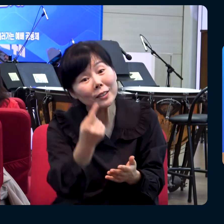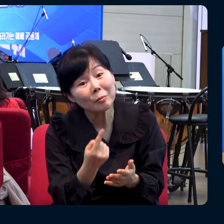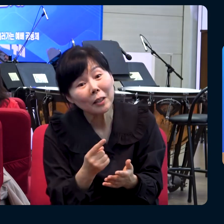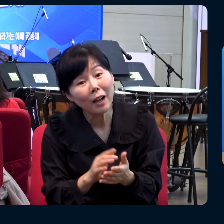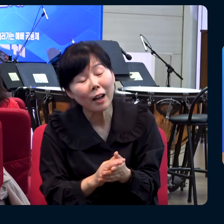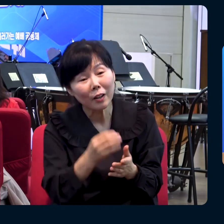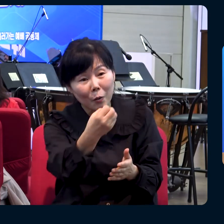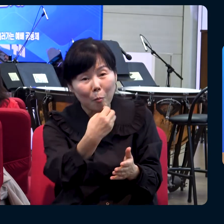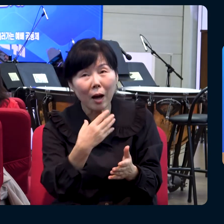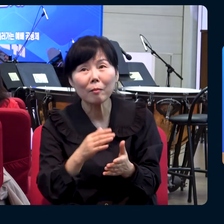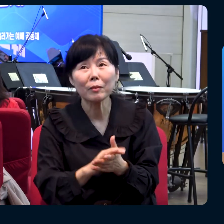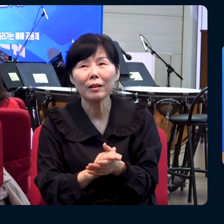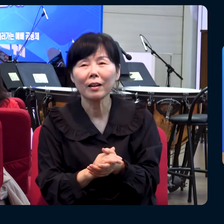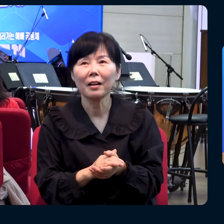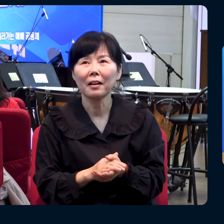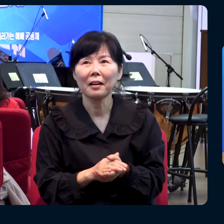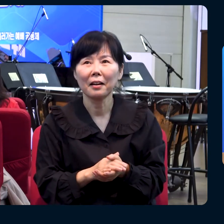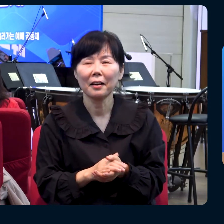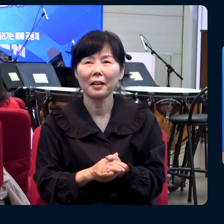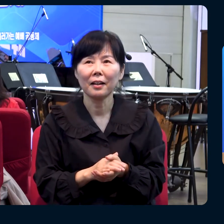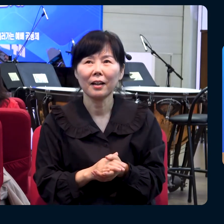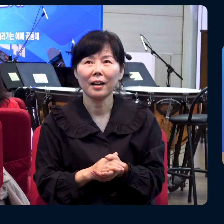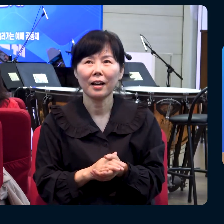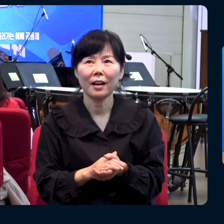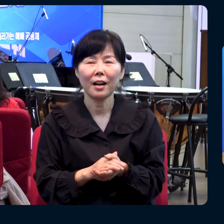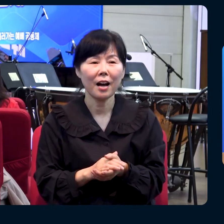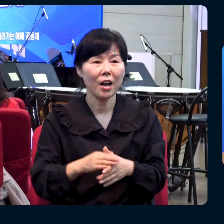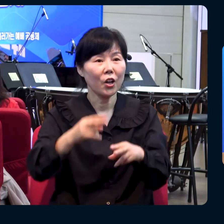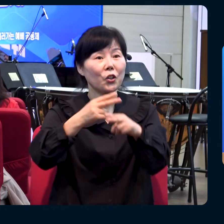오셨습니까? 그랬더니 이 할아버지는 셰프였어요.